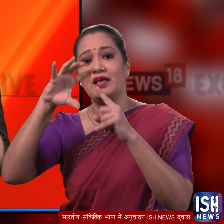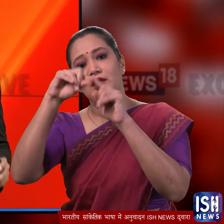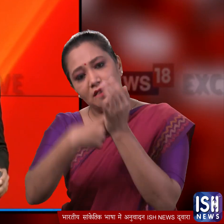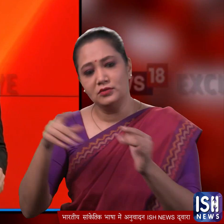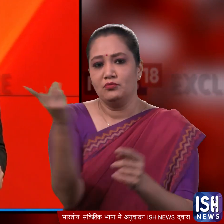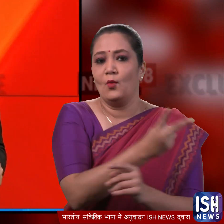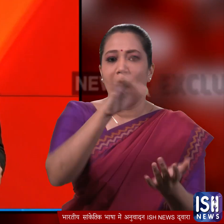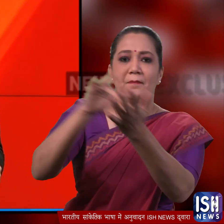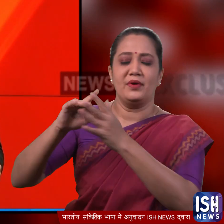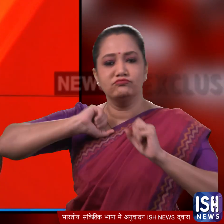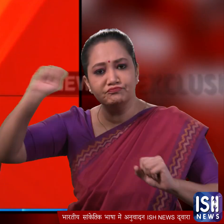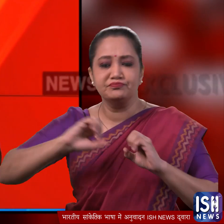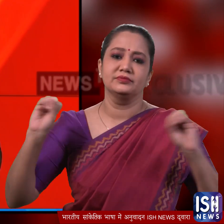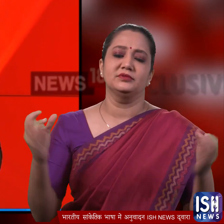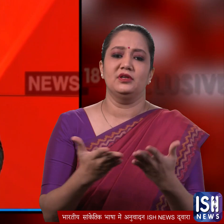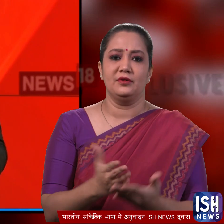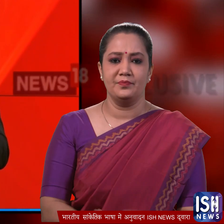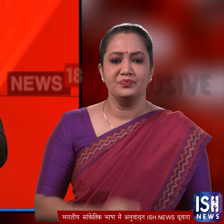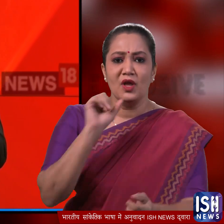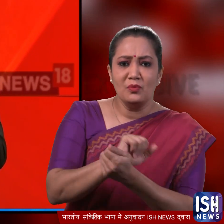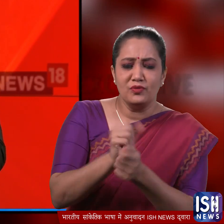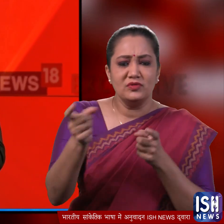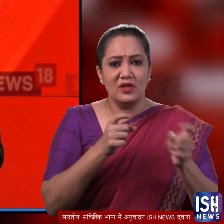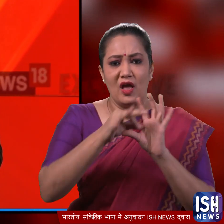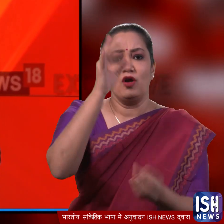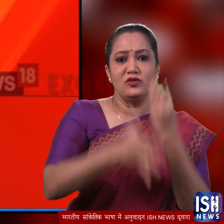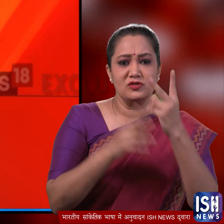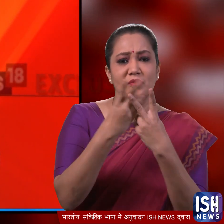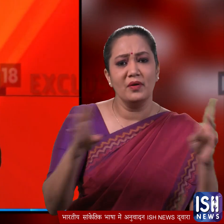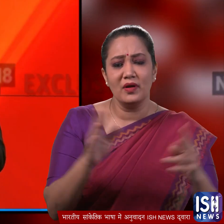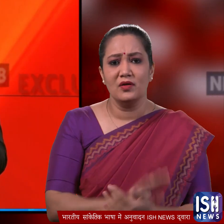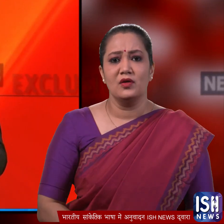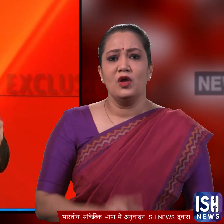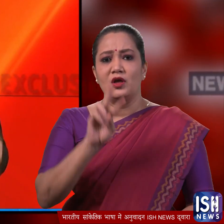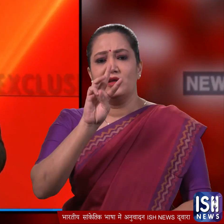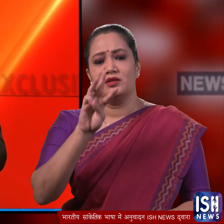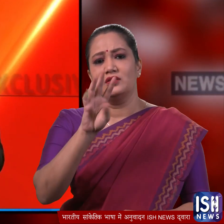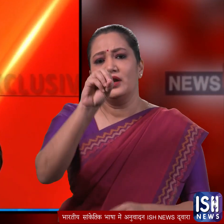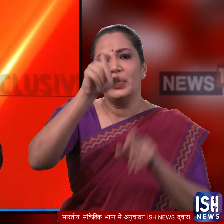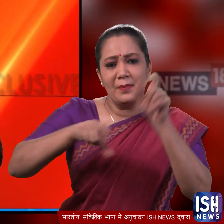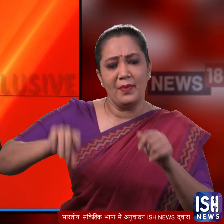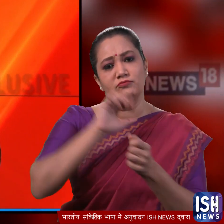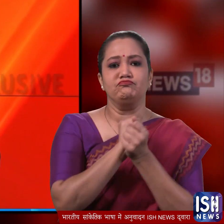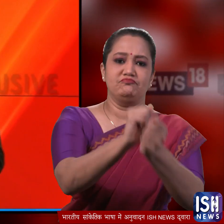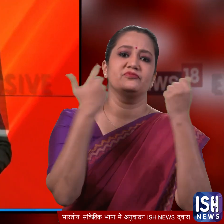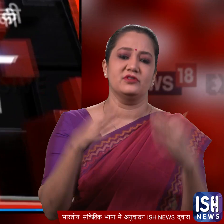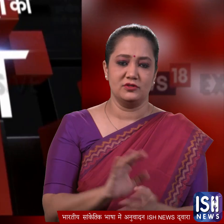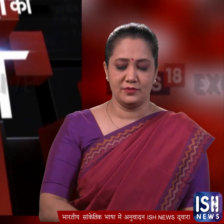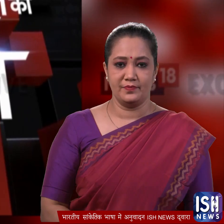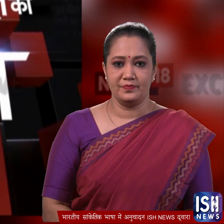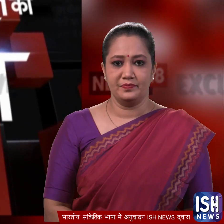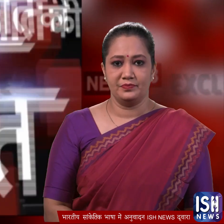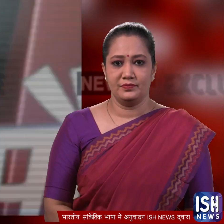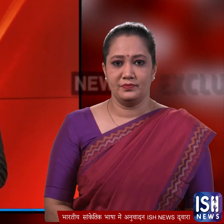सेक्टर 12A में नमाज के लिए तय जगह पर हंगामा हुआ तो पुलिस ने हिंदूवादी संगठनों के लगभग 2.5 दर्जन सदस्यों को हिरासत में ले